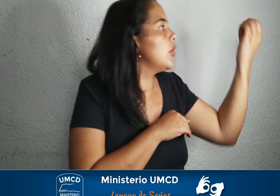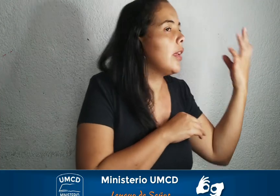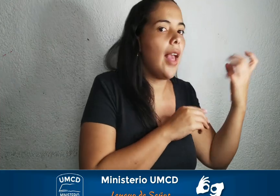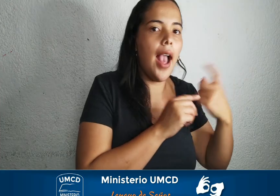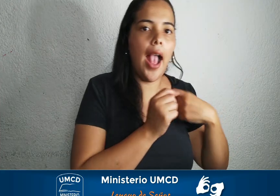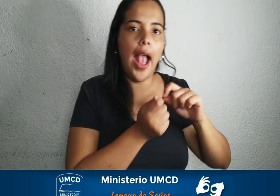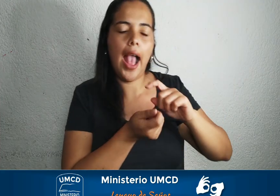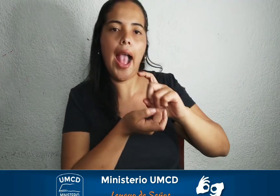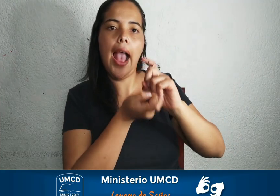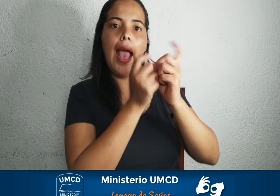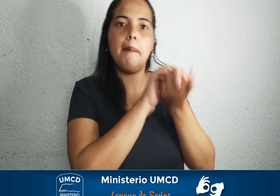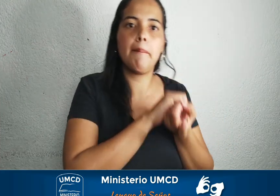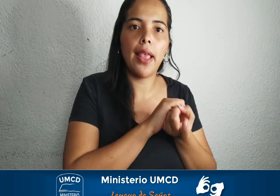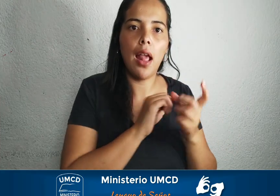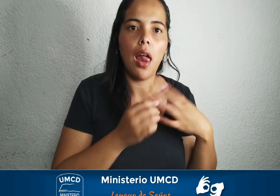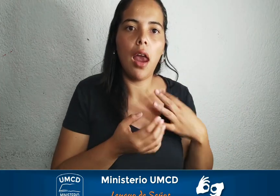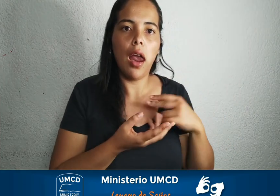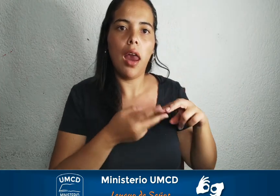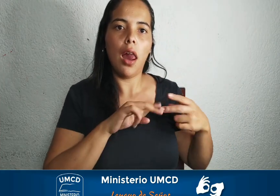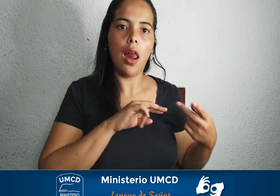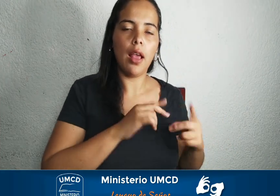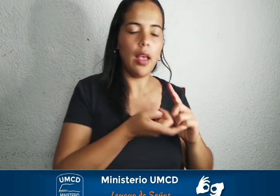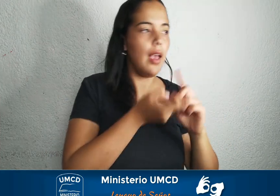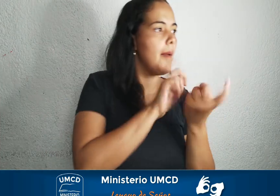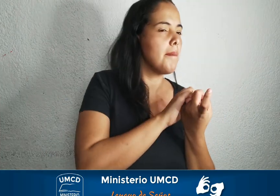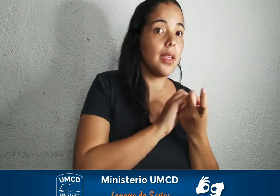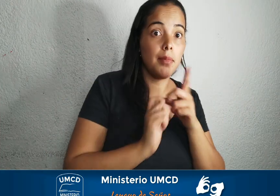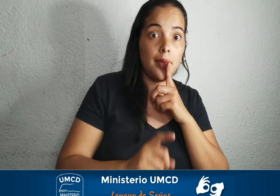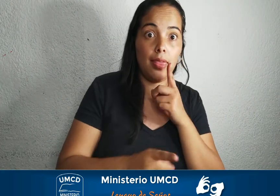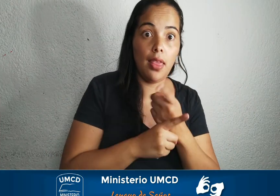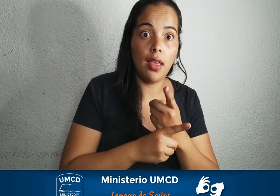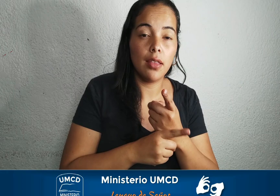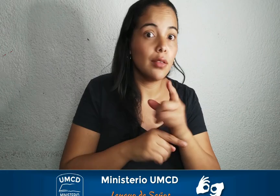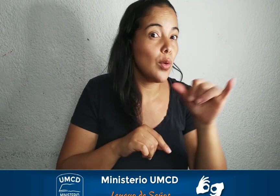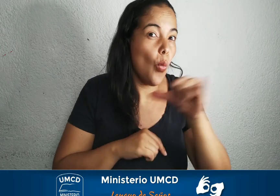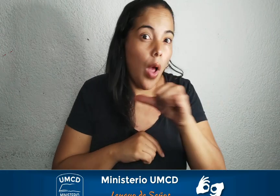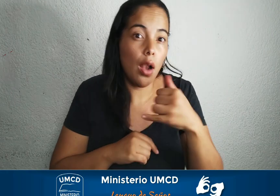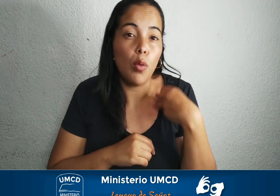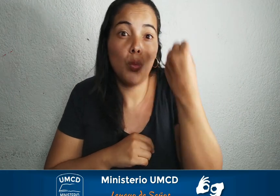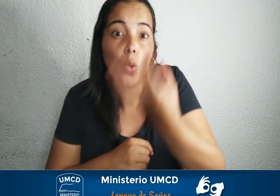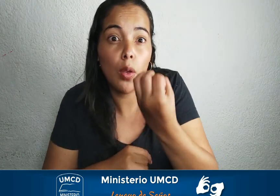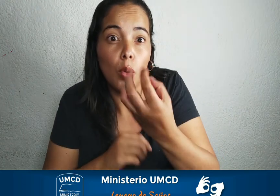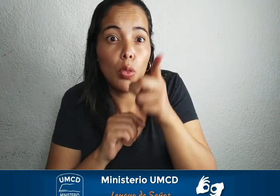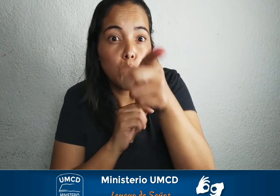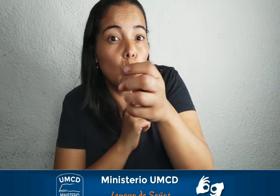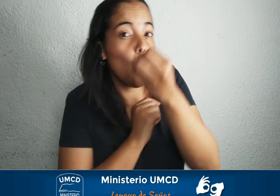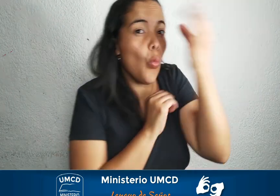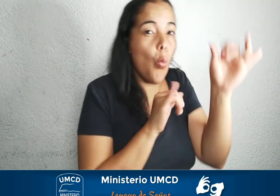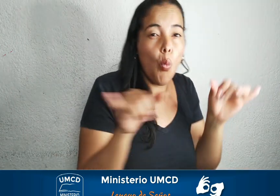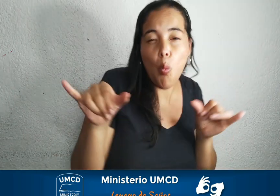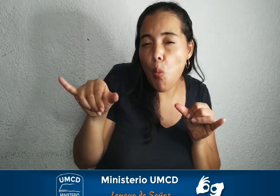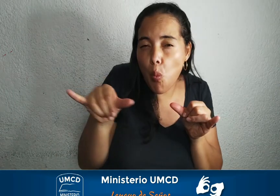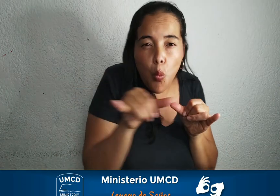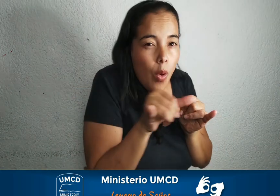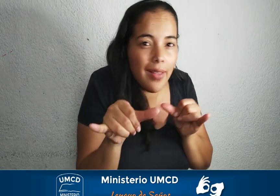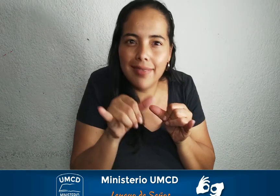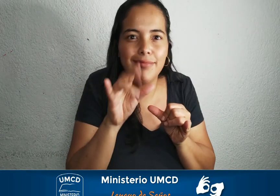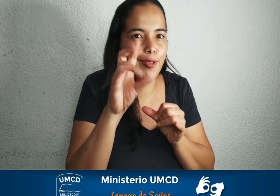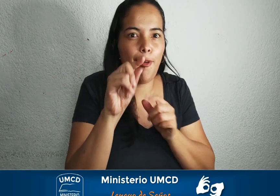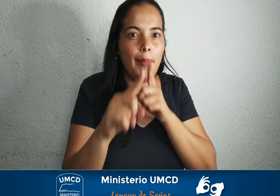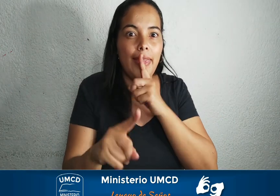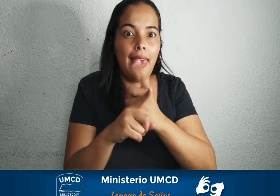palabras, hay algo que interfiere en ese momento la manera de recibir el mensaje apropiadamente tal como